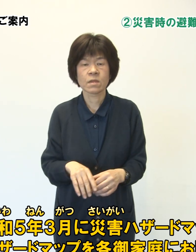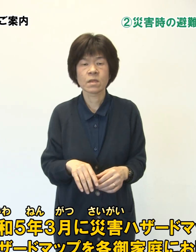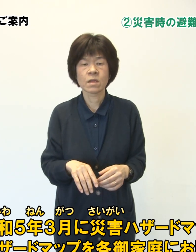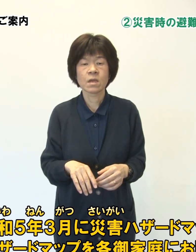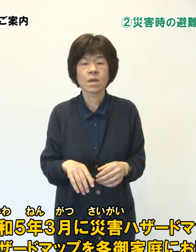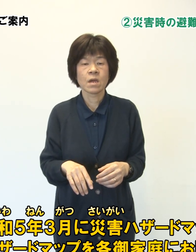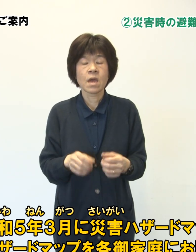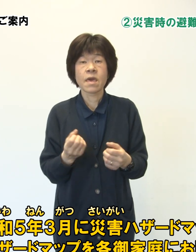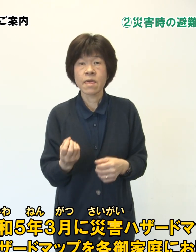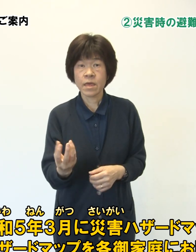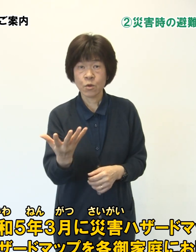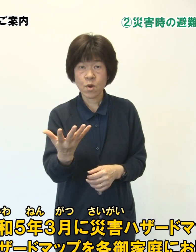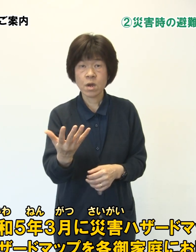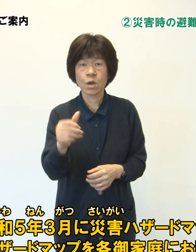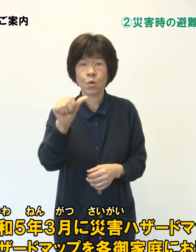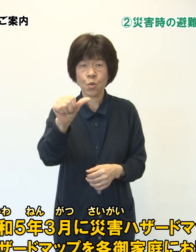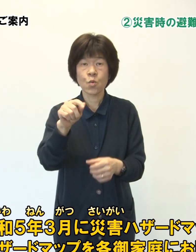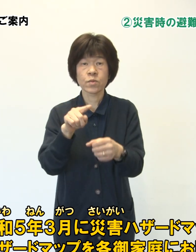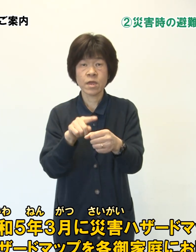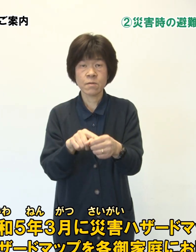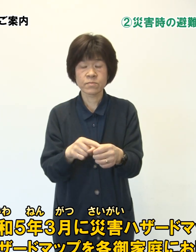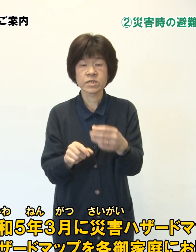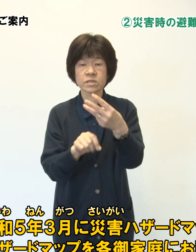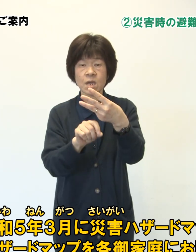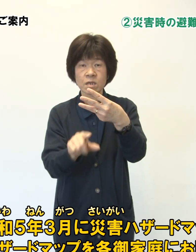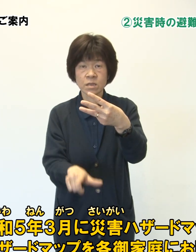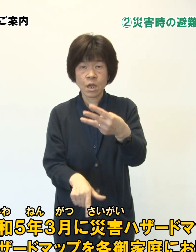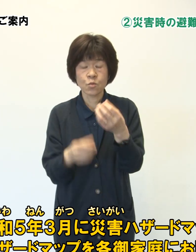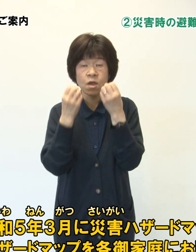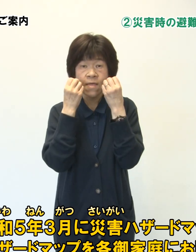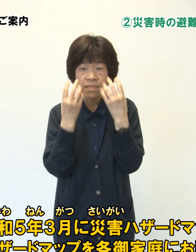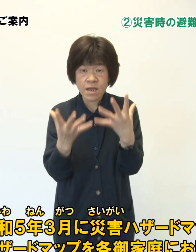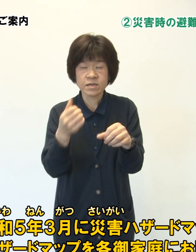ップを各ご家庭にお配りしました。